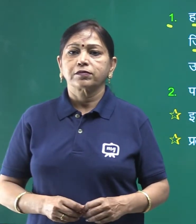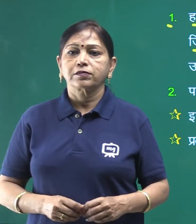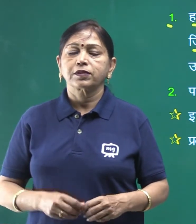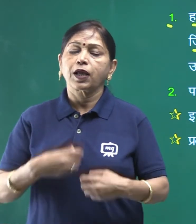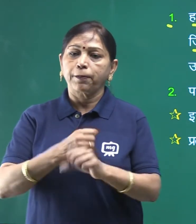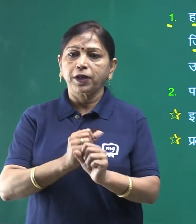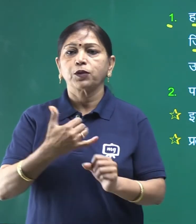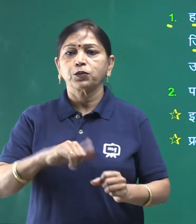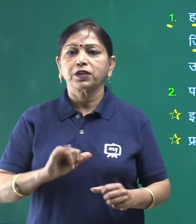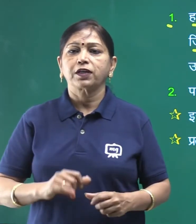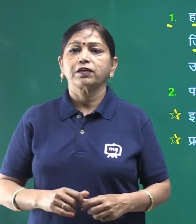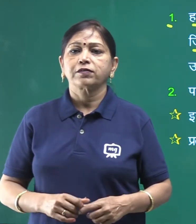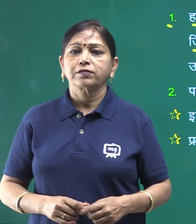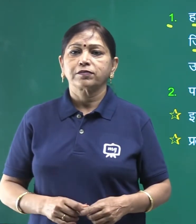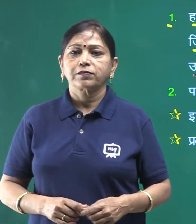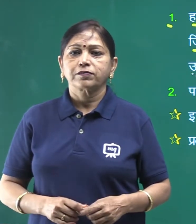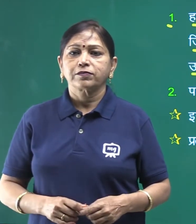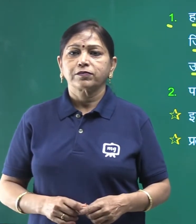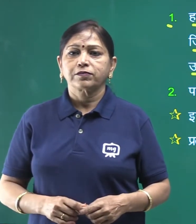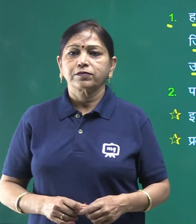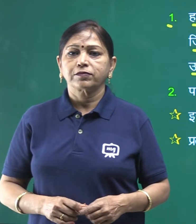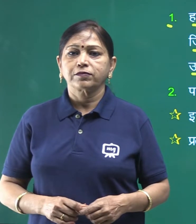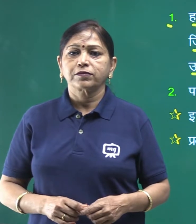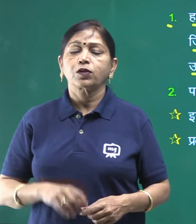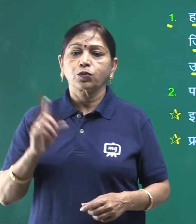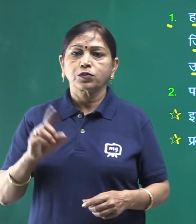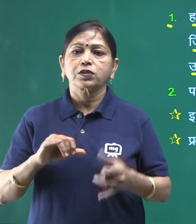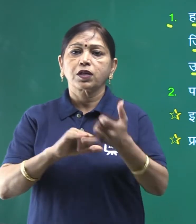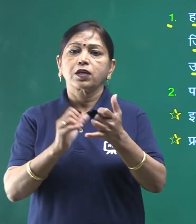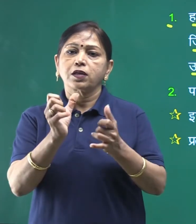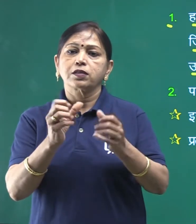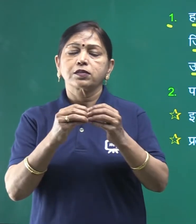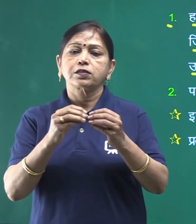बनी होती है उसे पदार्थ कहते हैं।